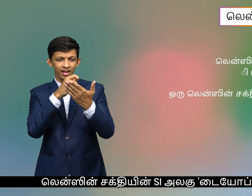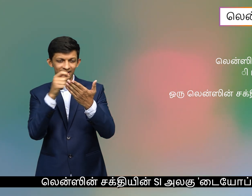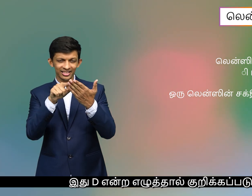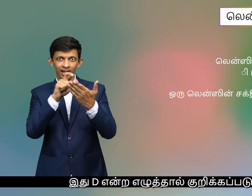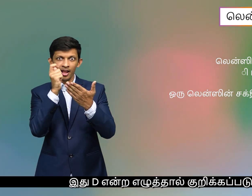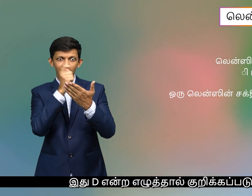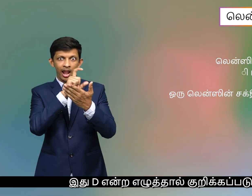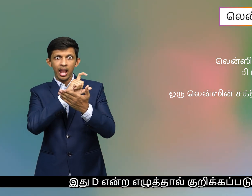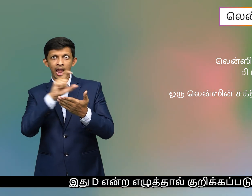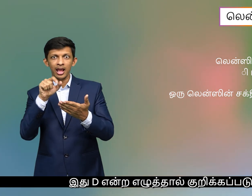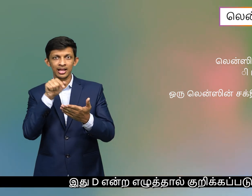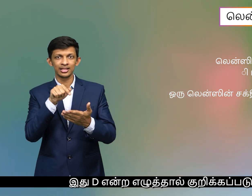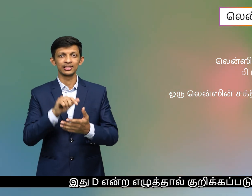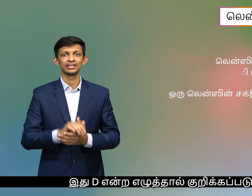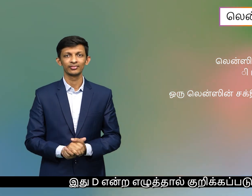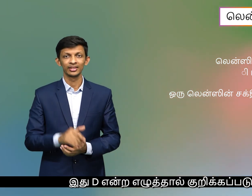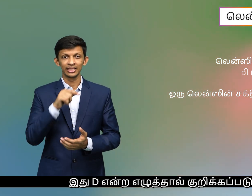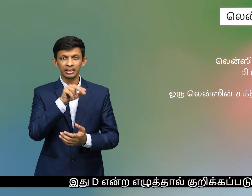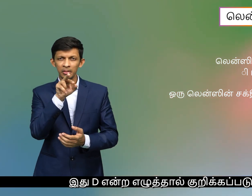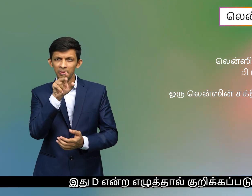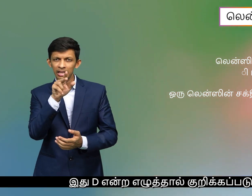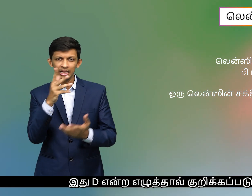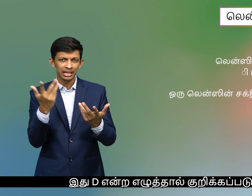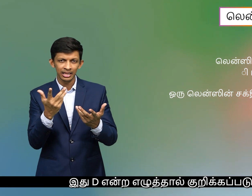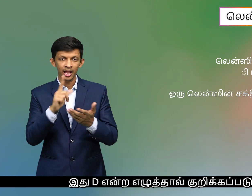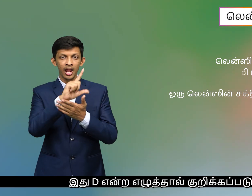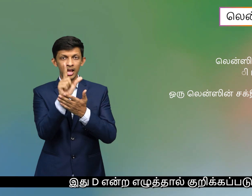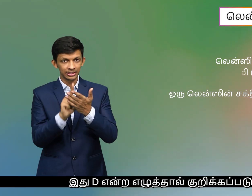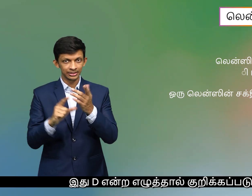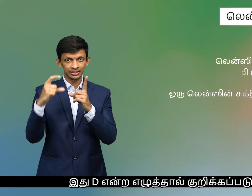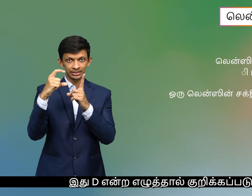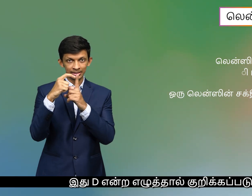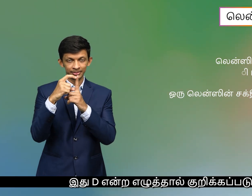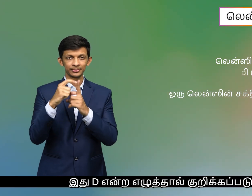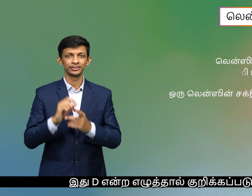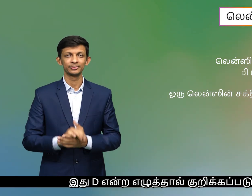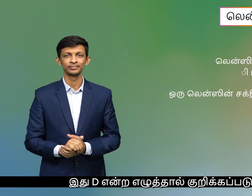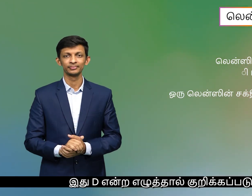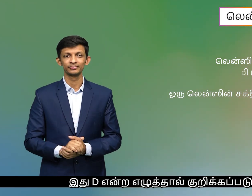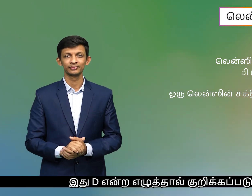ஆகும். இது D என்ற எழுத்தால் குறிக்கப்படுகிறது.